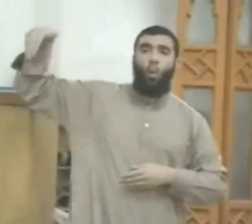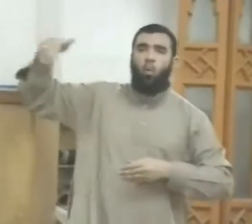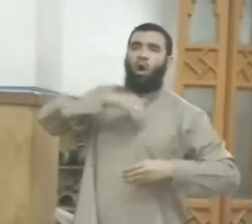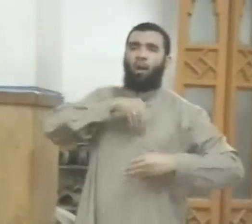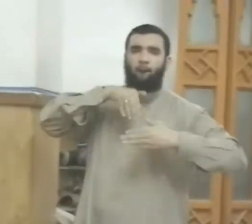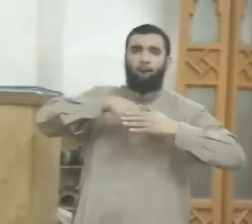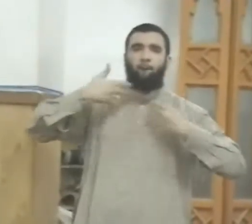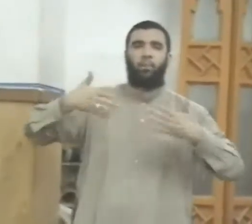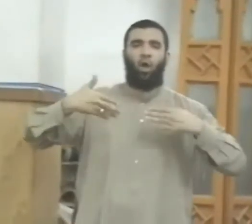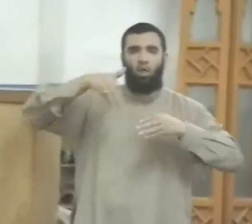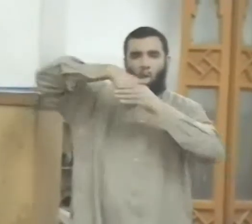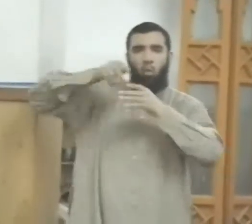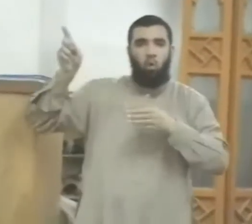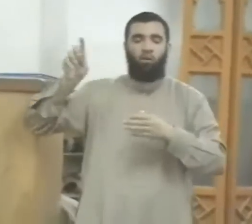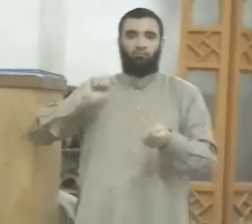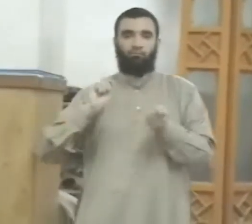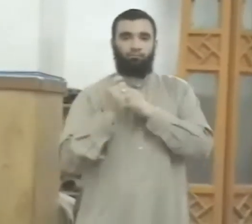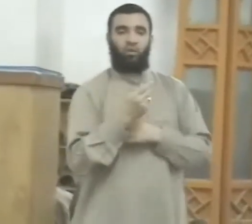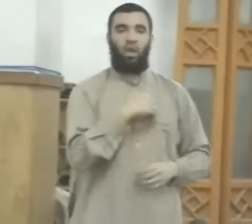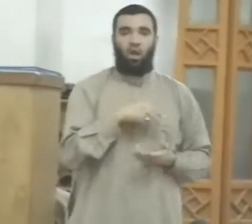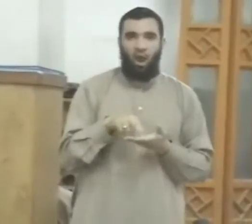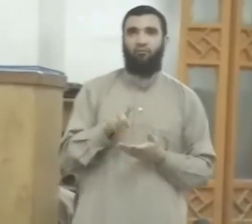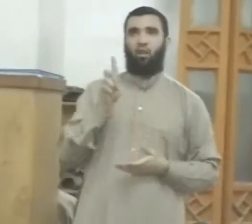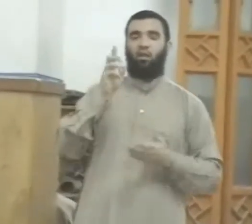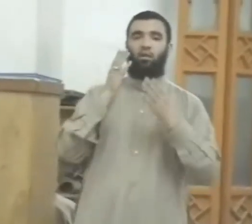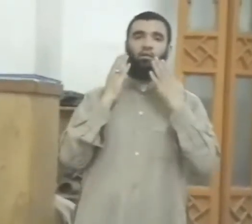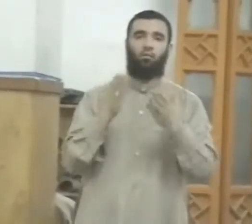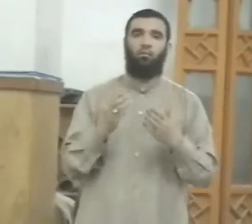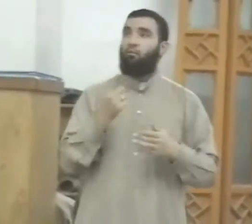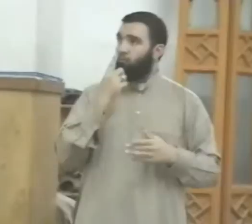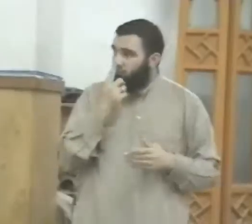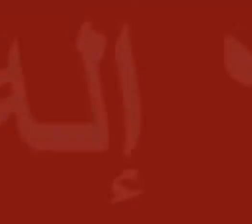اجعل ولايتنا في من خافك واتقاه واتبع رضاه يا رب.